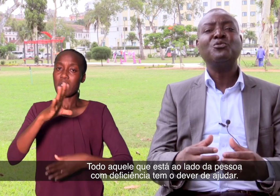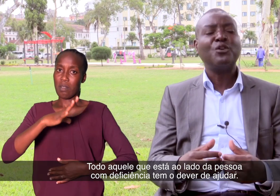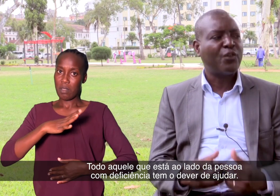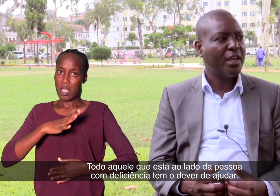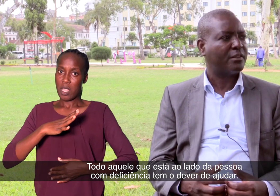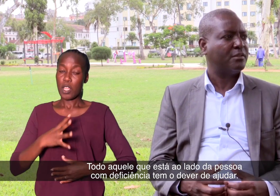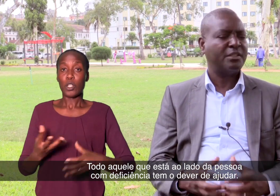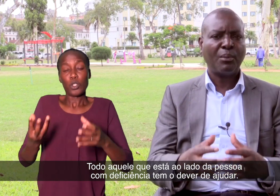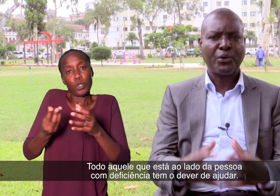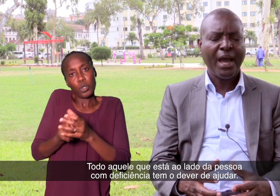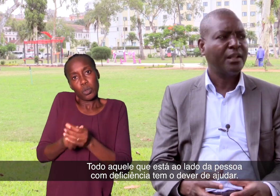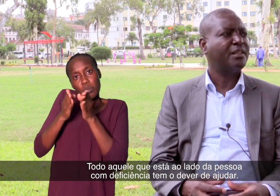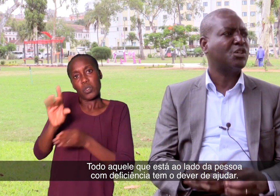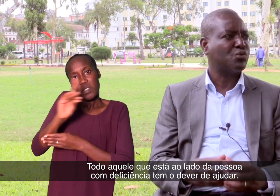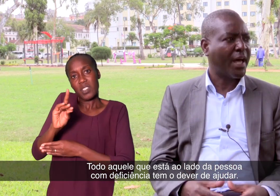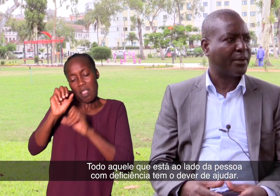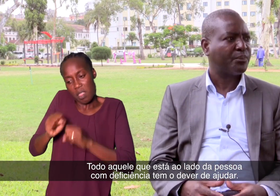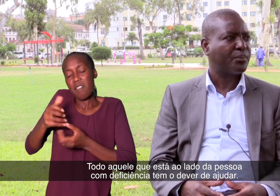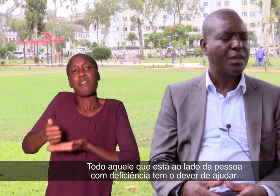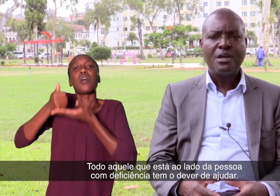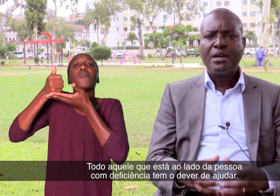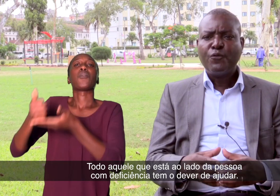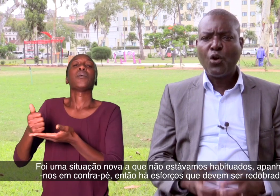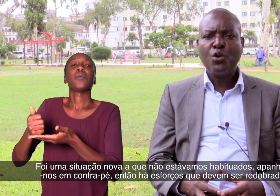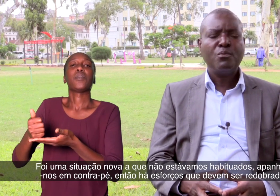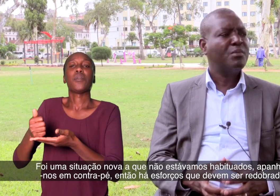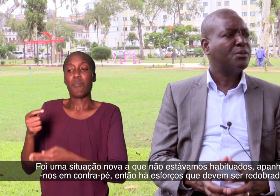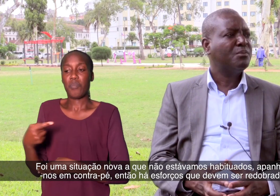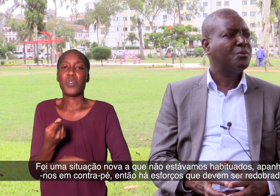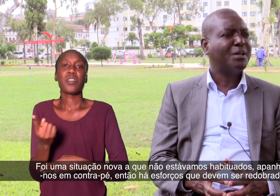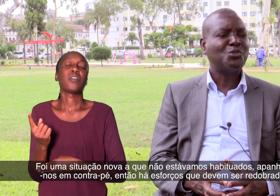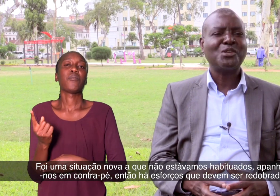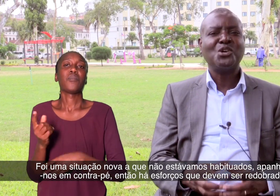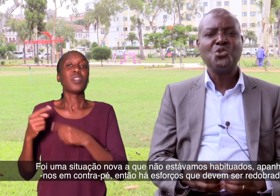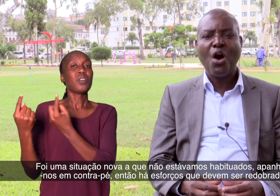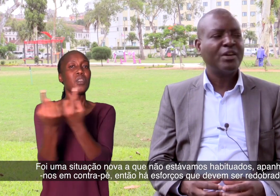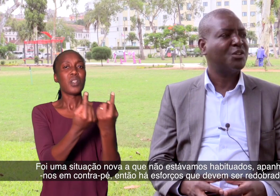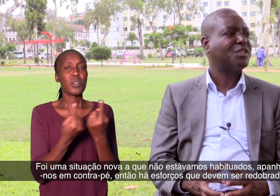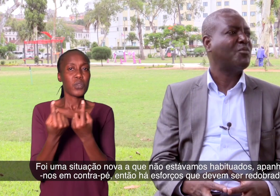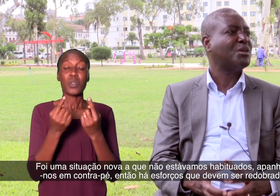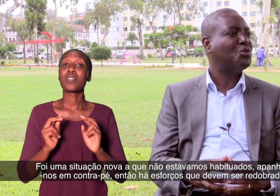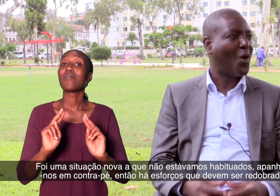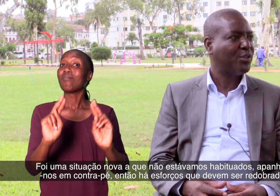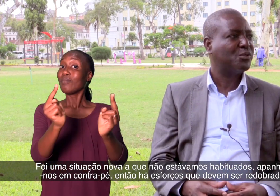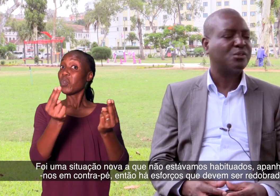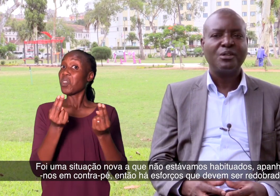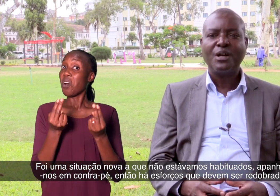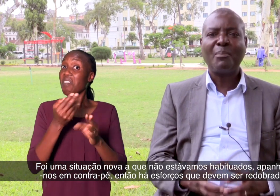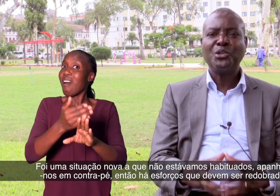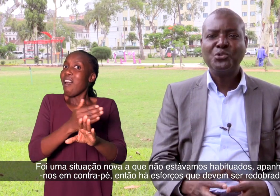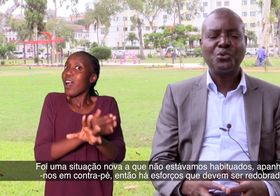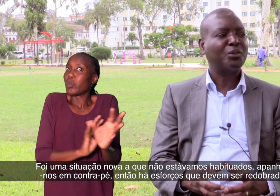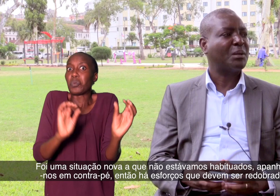deficiência tem o dever de apoiar, de ajudar. foi uma situação nova que não estávamos habituados,